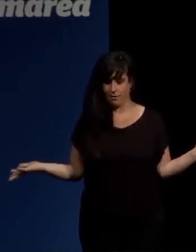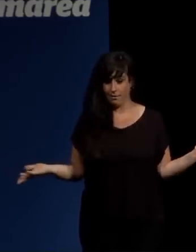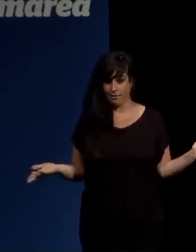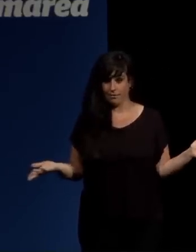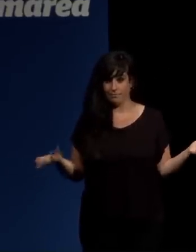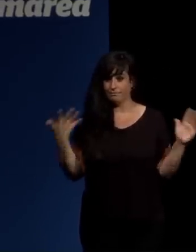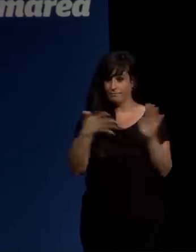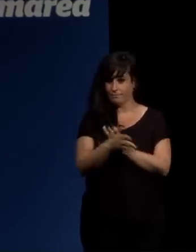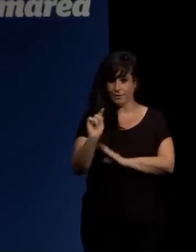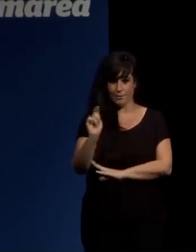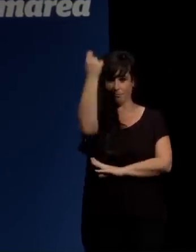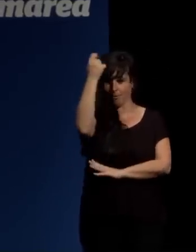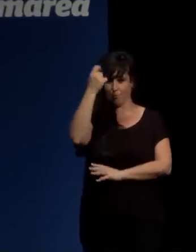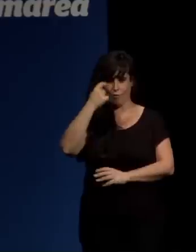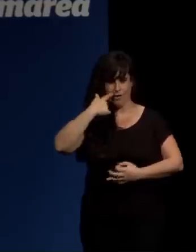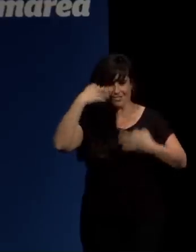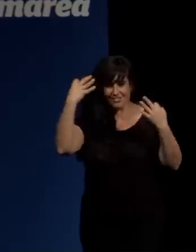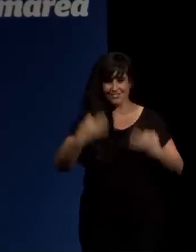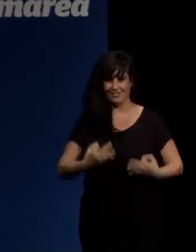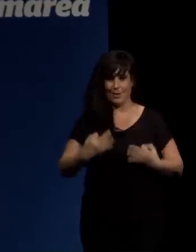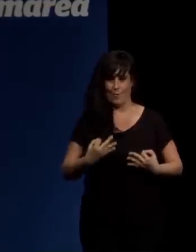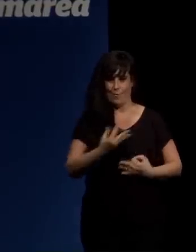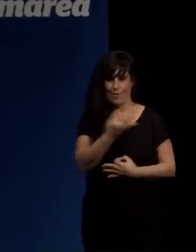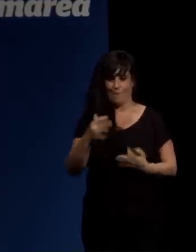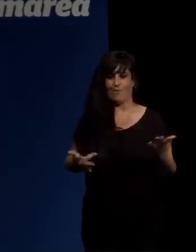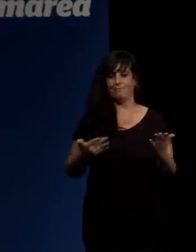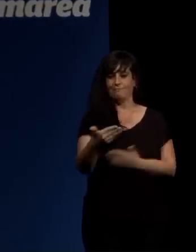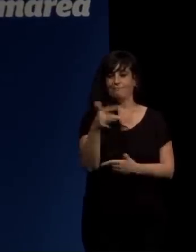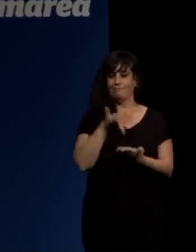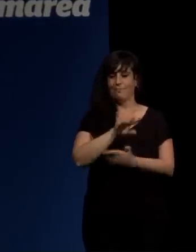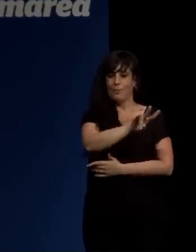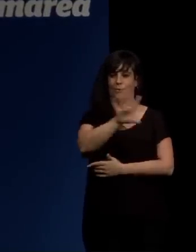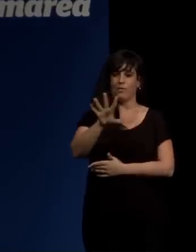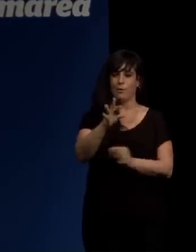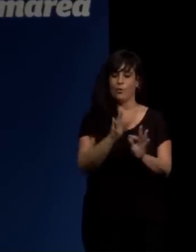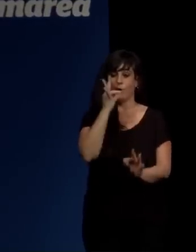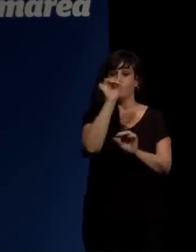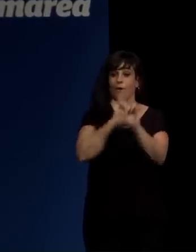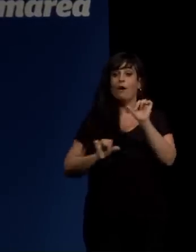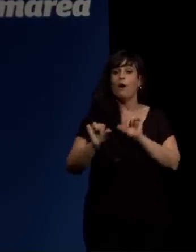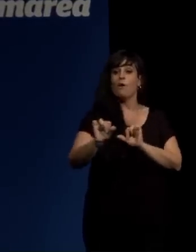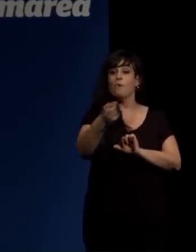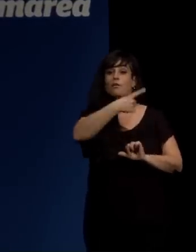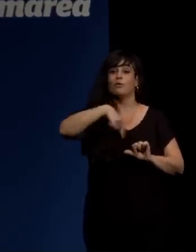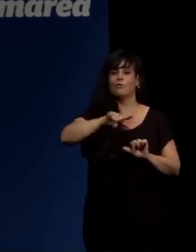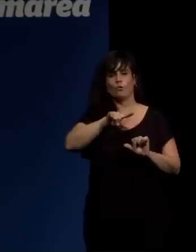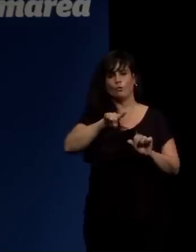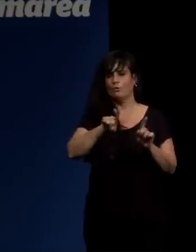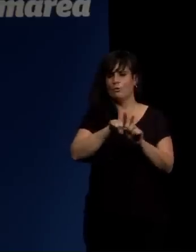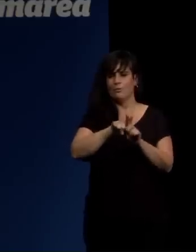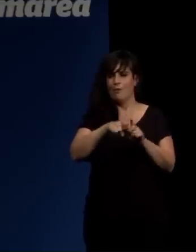Así que a victoria é segura. E a partir do 25 de setembro marcaremos un fito